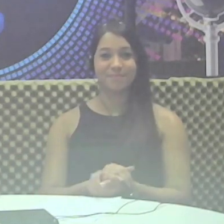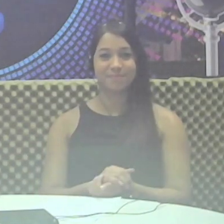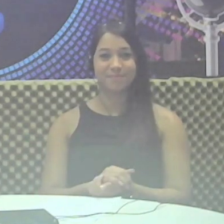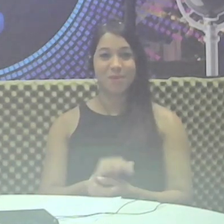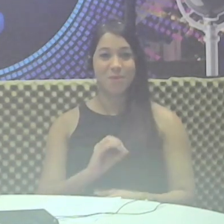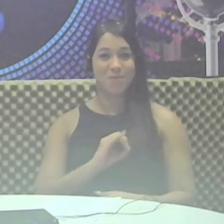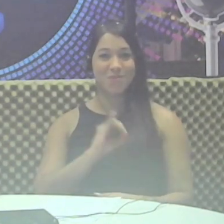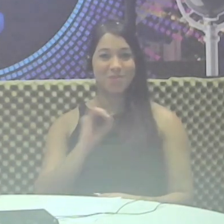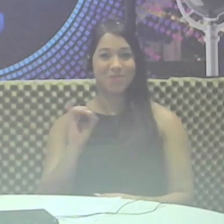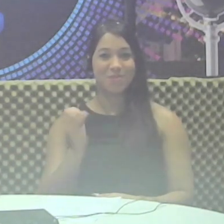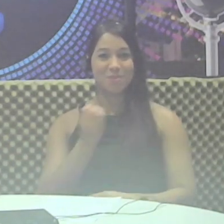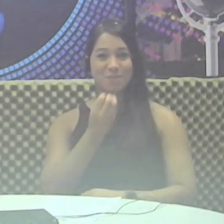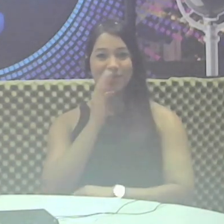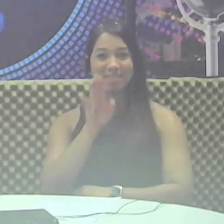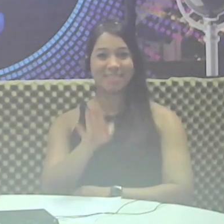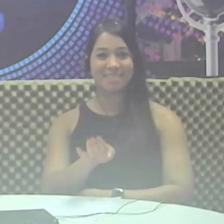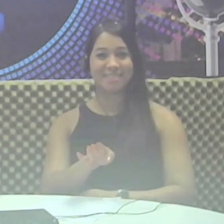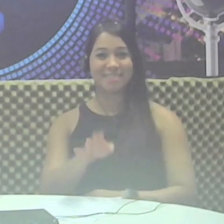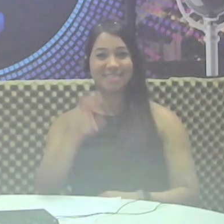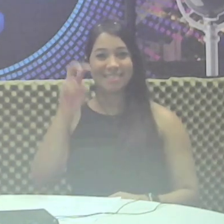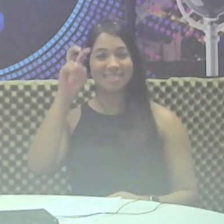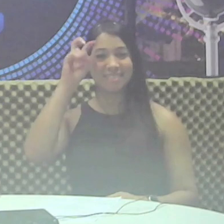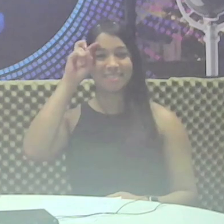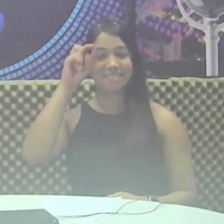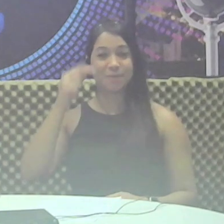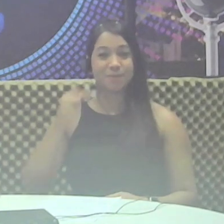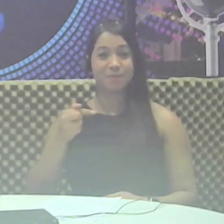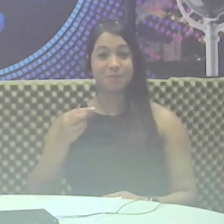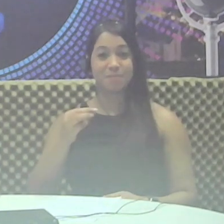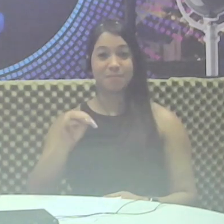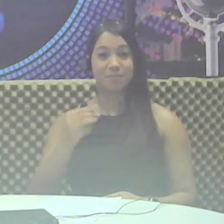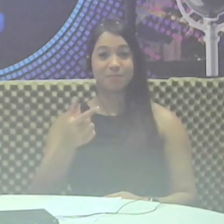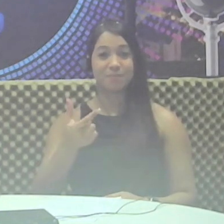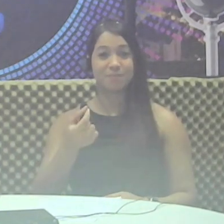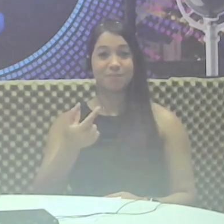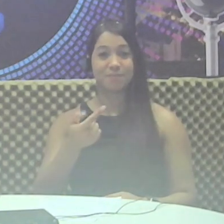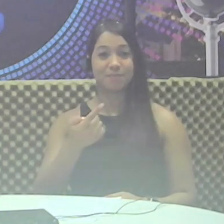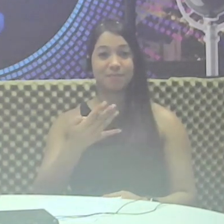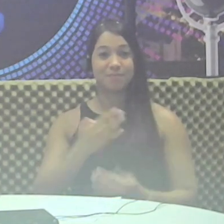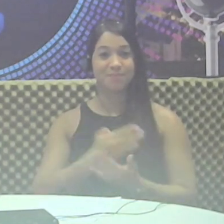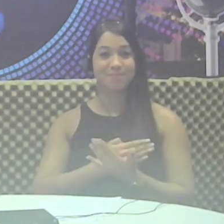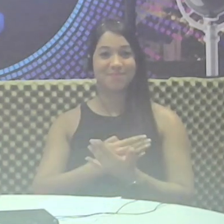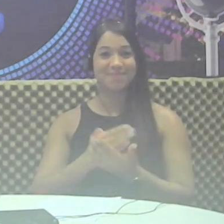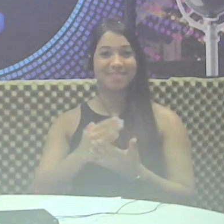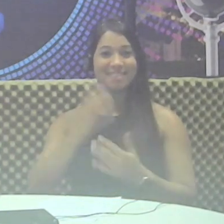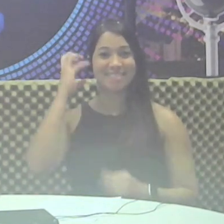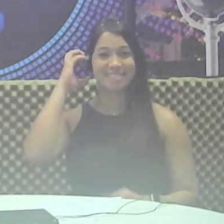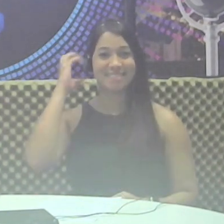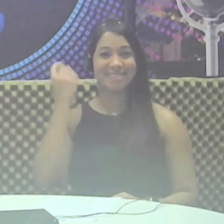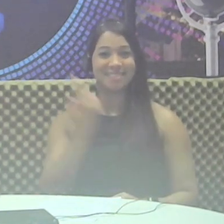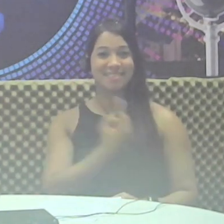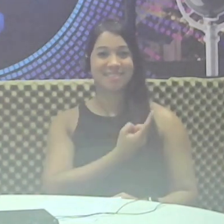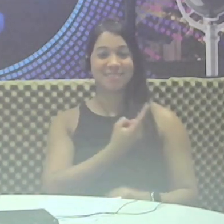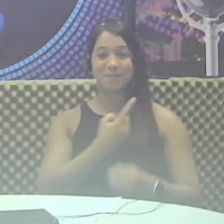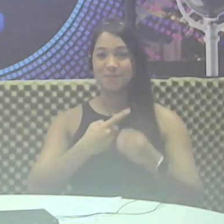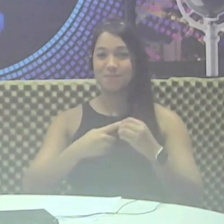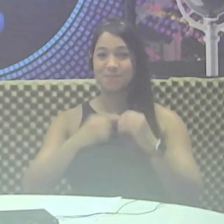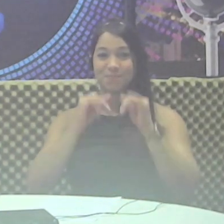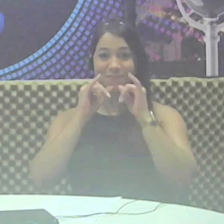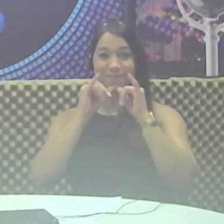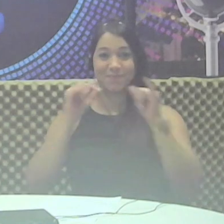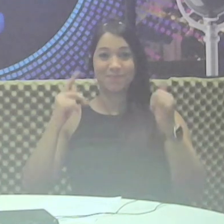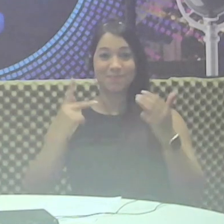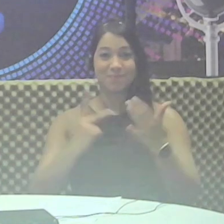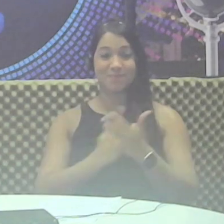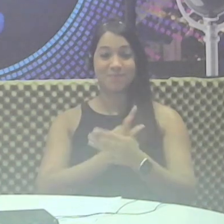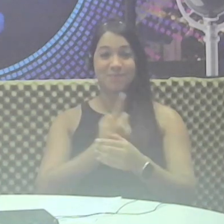Olá, boa tarde. Hoje é quinta-feira, dia 7 de março de 2024. Está no ar a Rádio Nossa Cidade com boletim de notícias sobre o que de